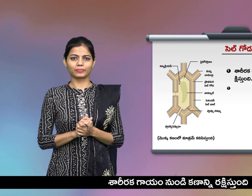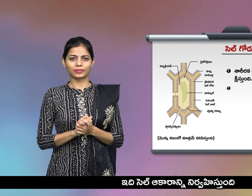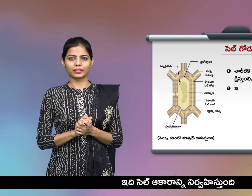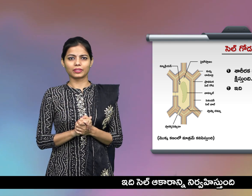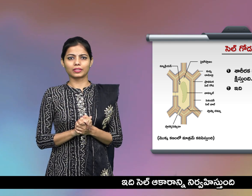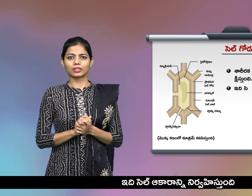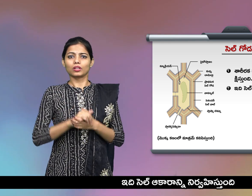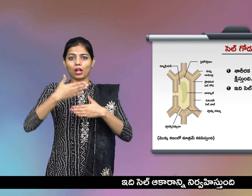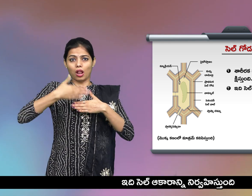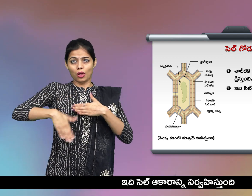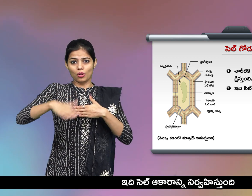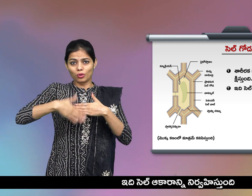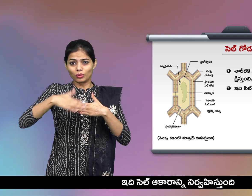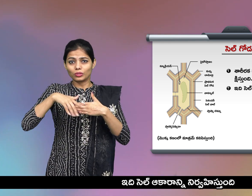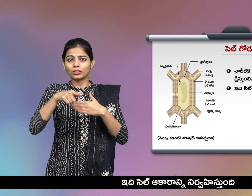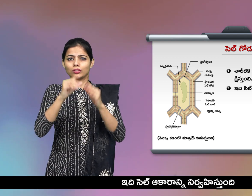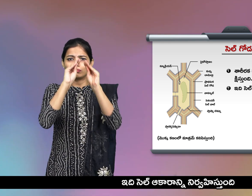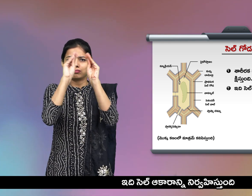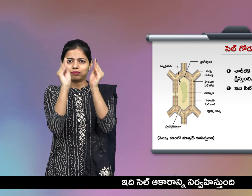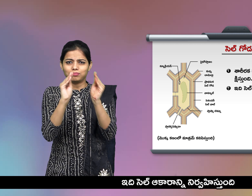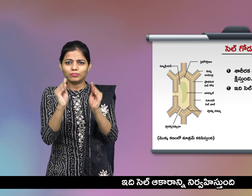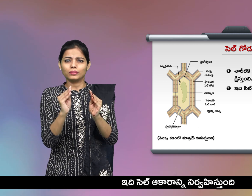ఇది సెల్ ఆకారాన్ని నిర్వహిస్తుంది.